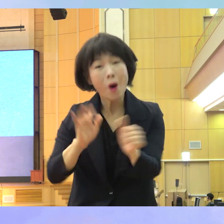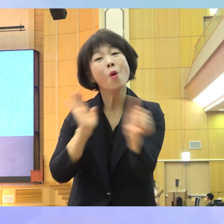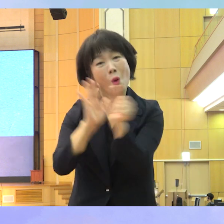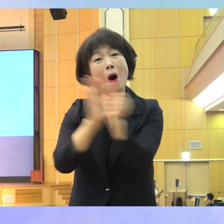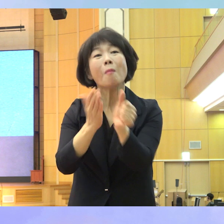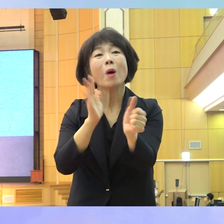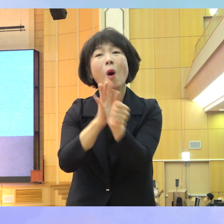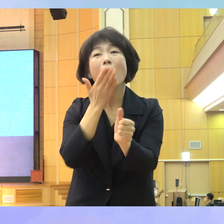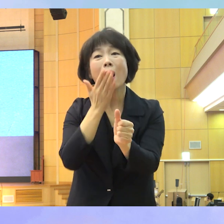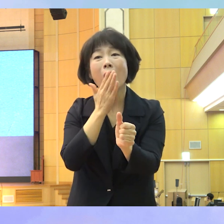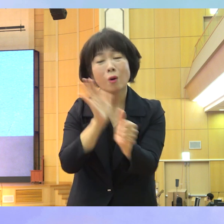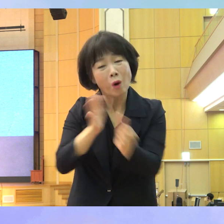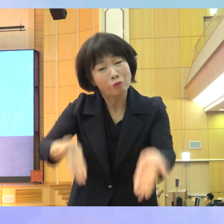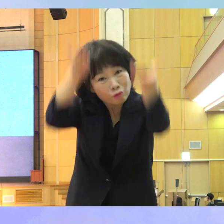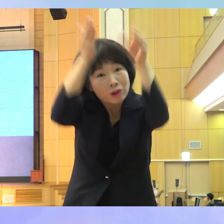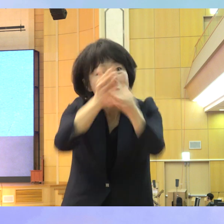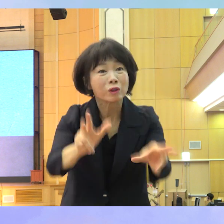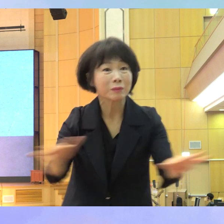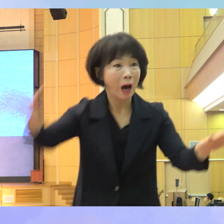그걸 우리가 깨달아야 돼요.